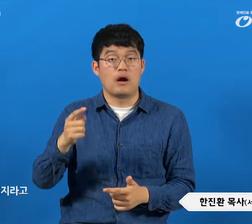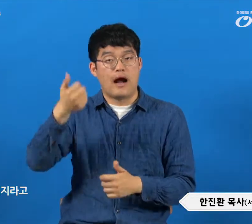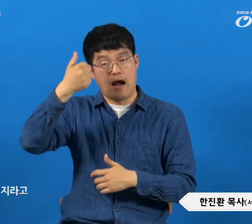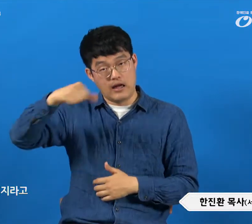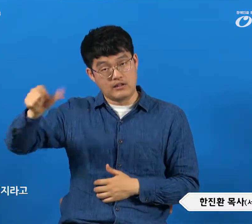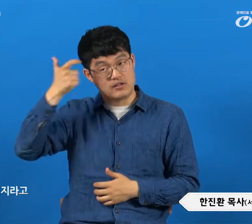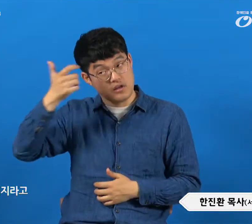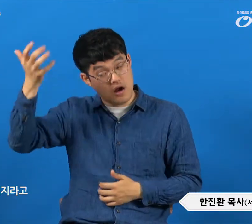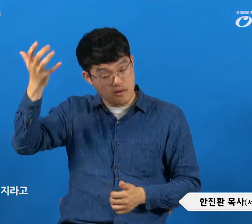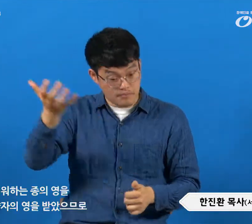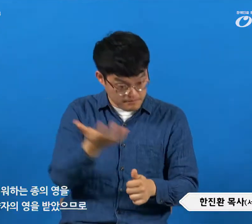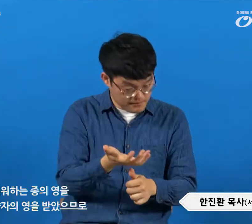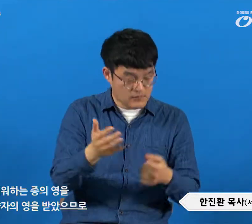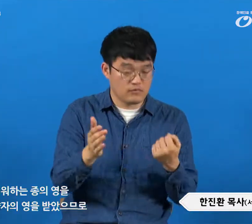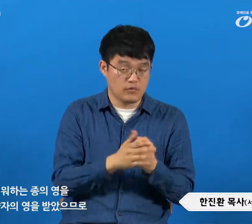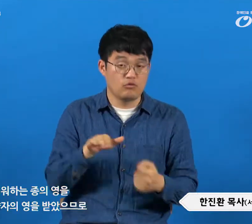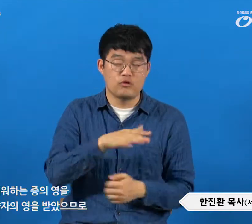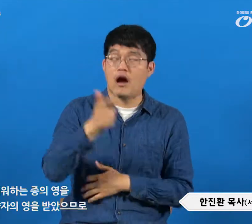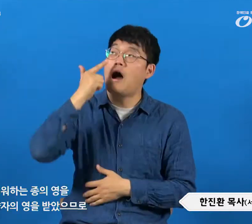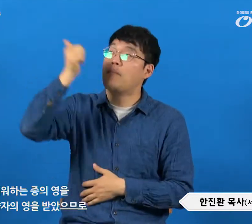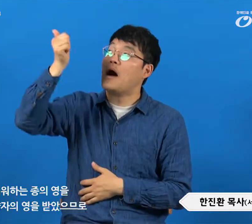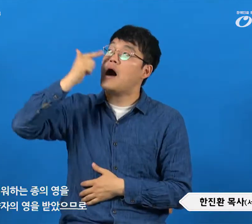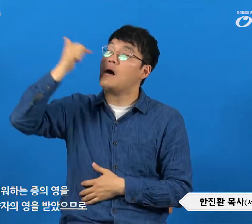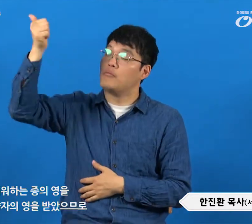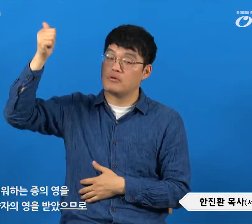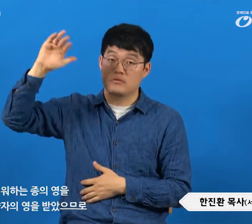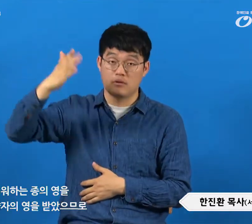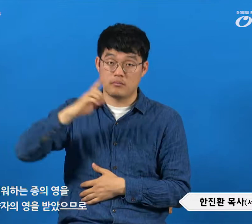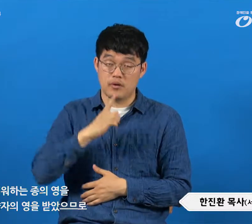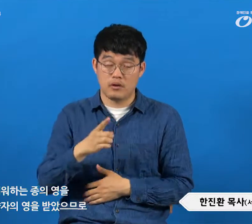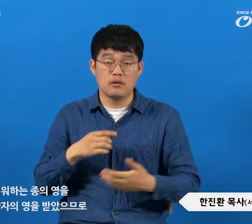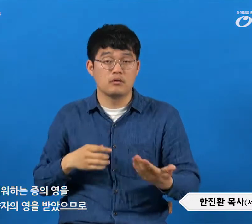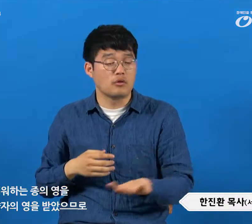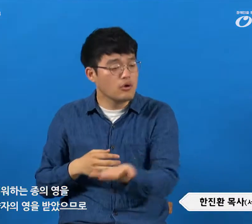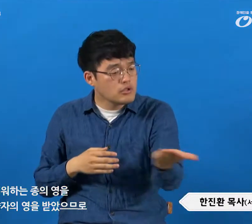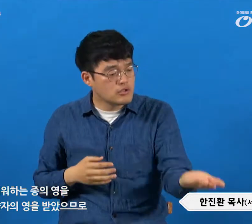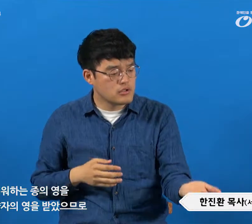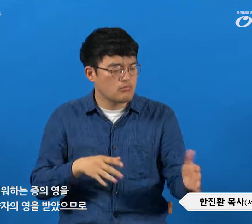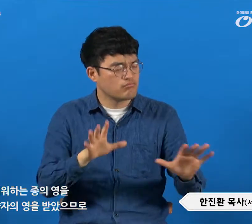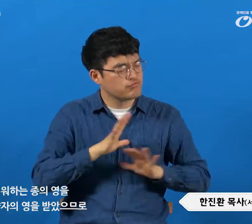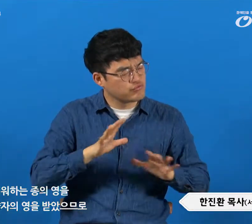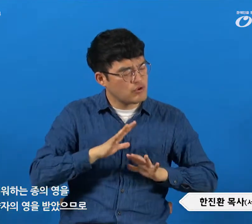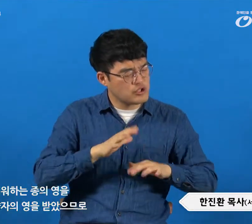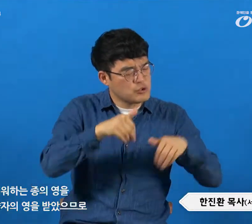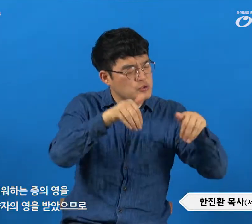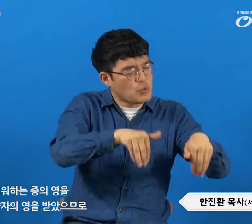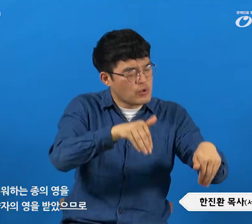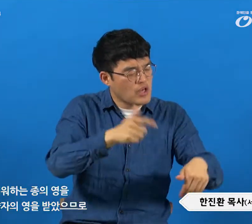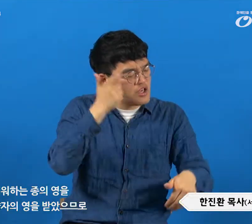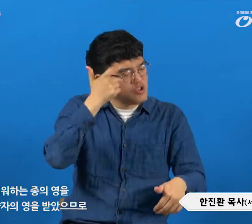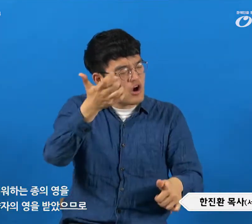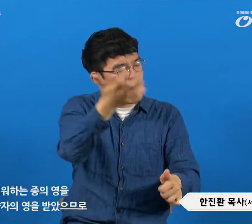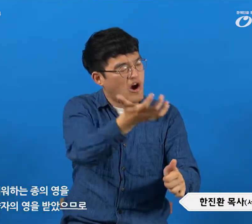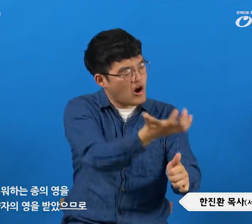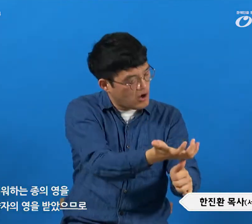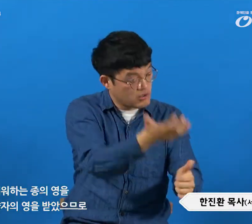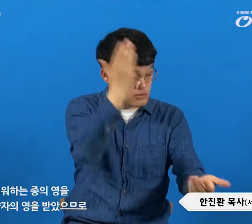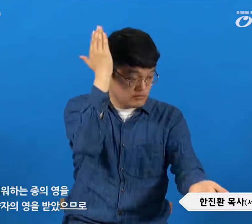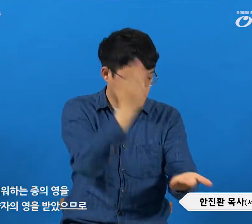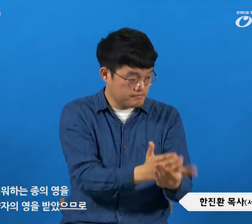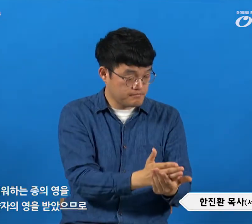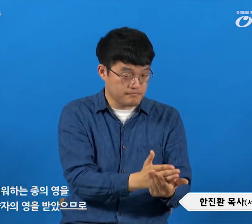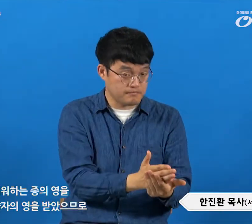아버지라고 부르짖느니라. 여기에 너희는 다시 무서워하는 종의 영을 받지 아니했다. 자, 이 말은